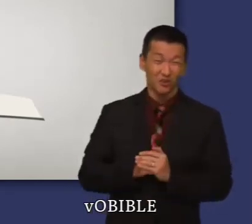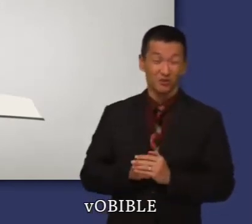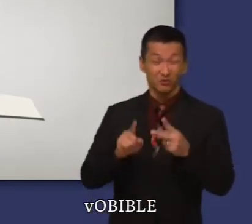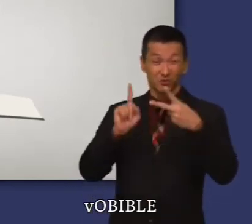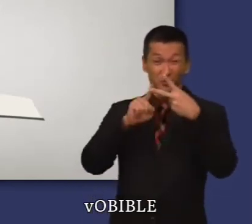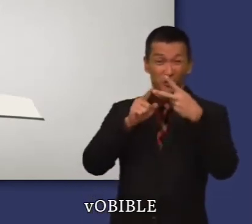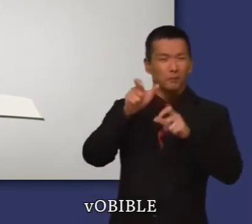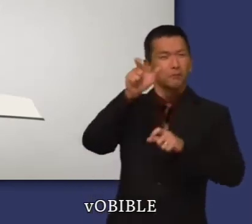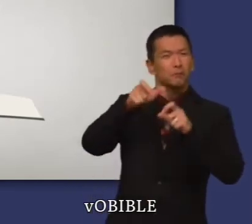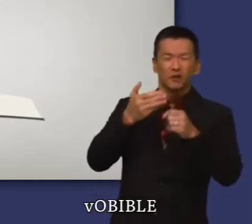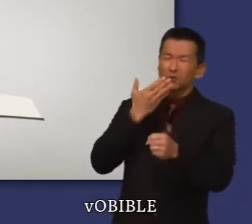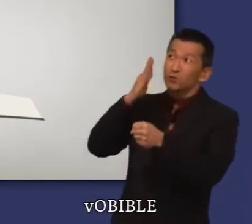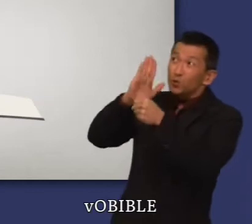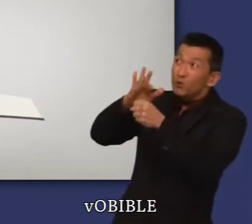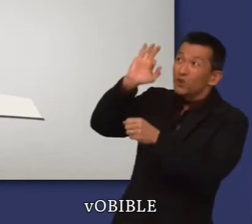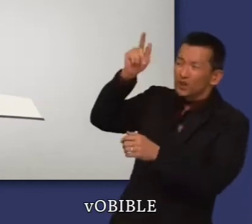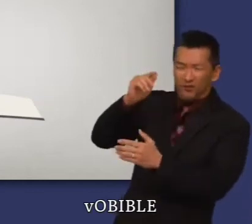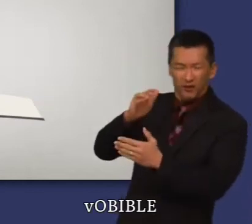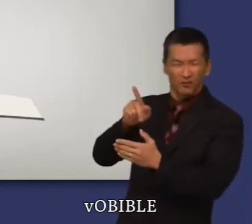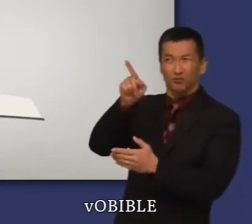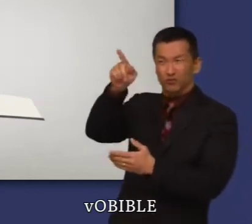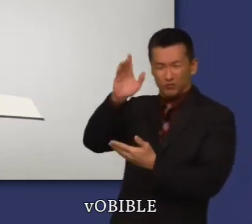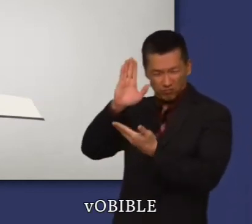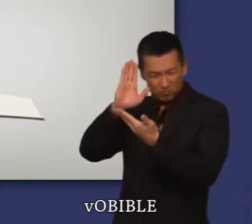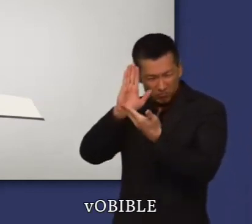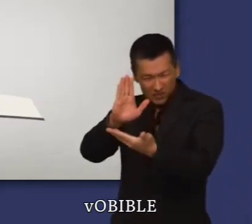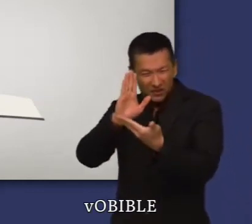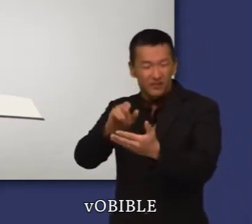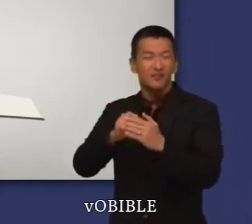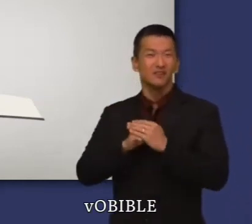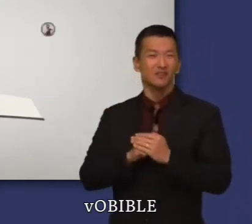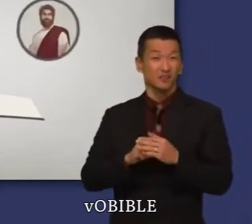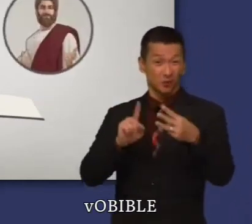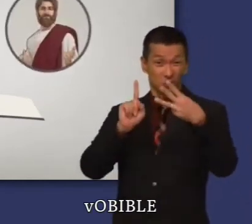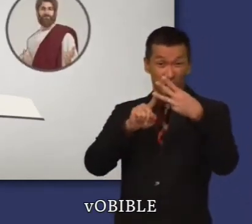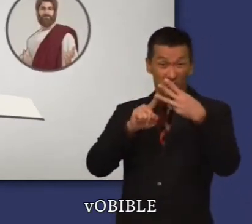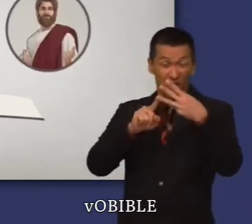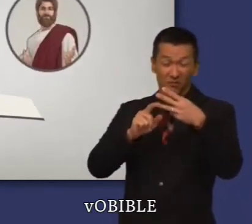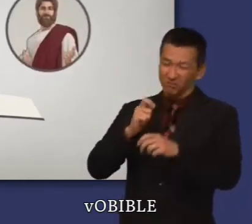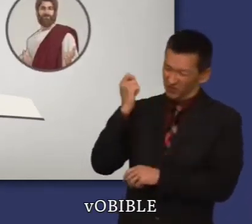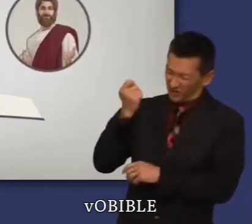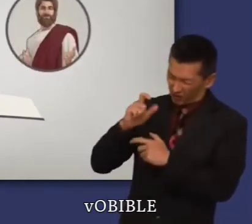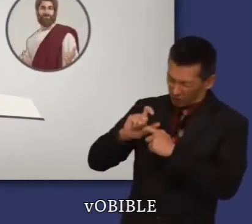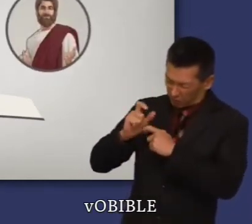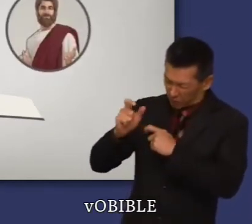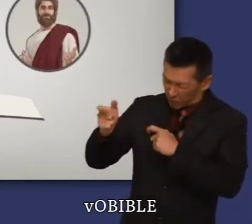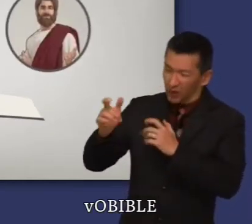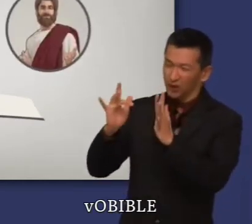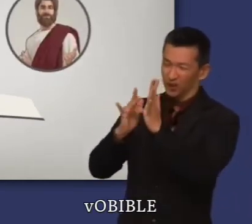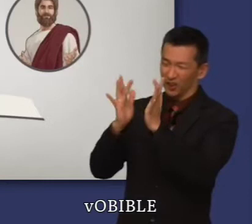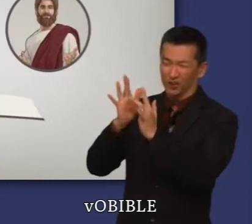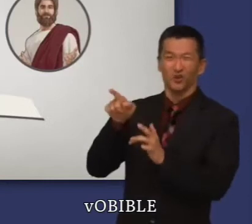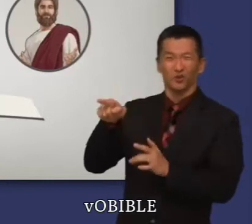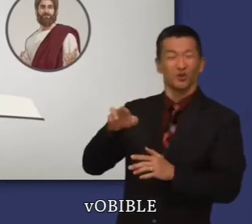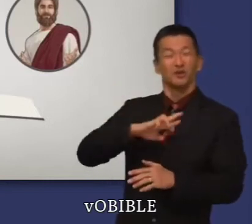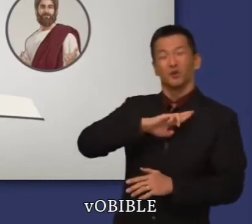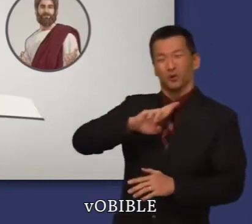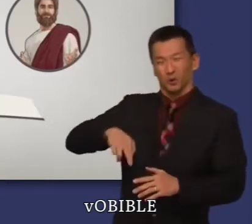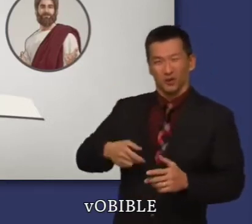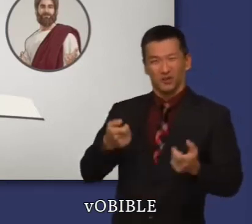Le livre se termine ainsi. Obed fut père de Jessé, Jessé fut père de David, qui est devenu